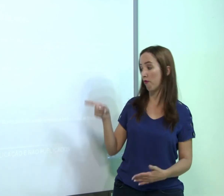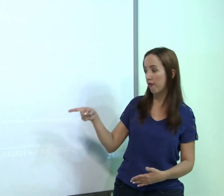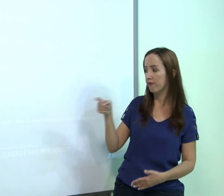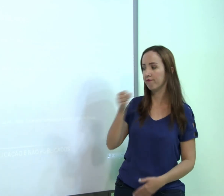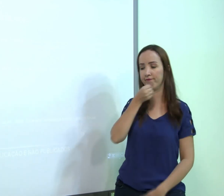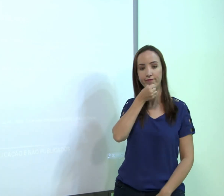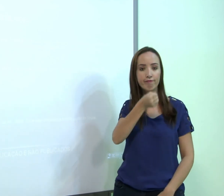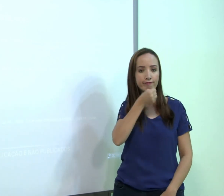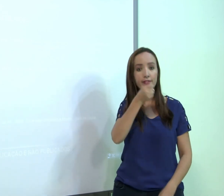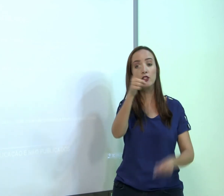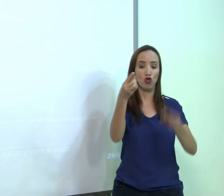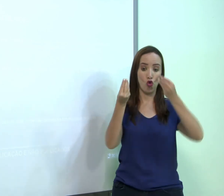a entrevista